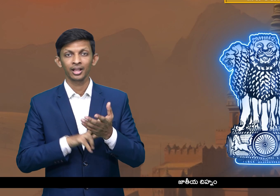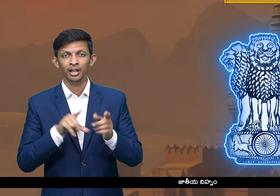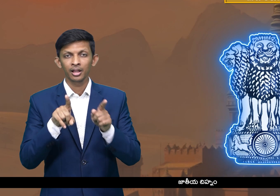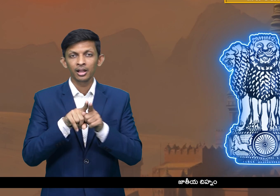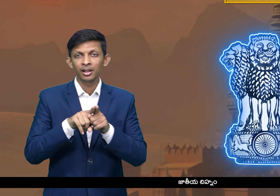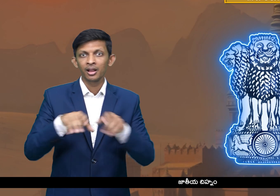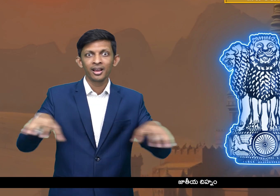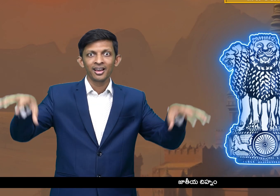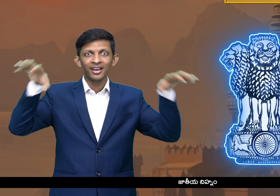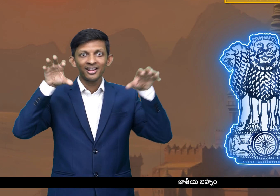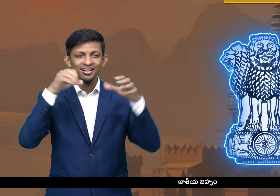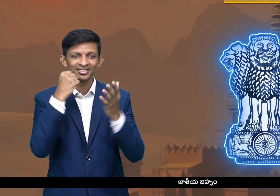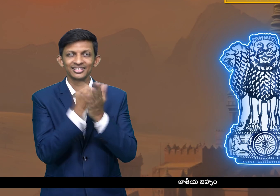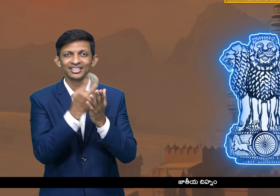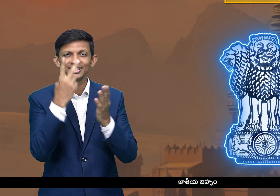జాతీయ చిహ్నం